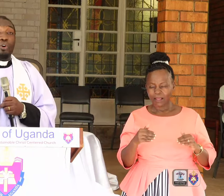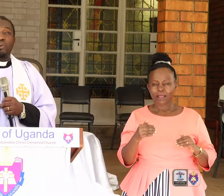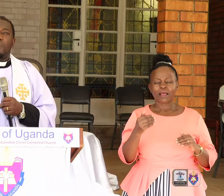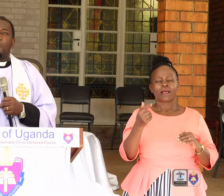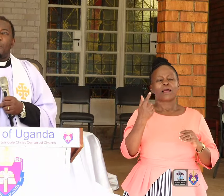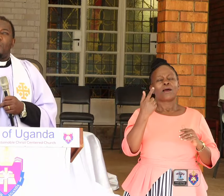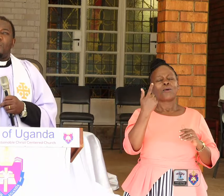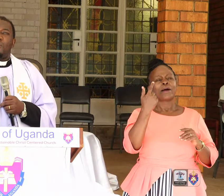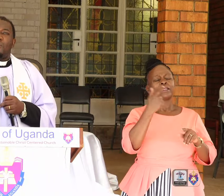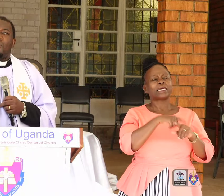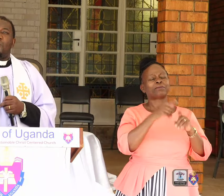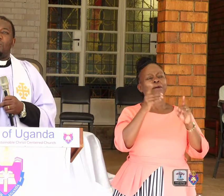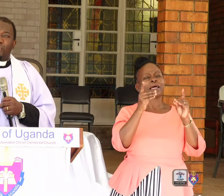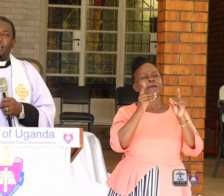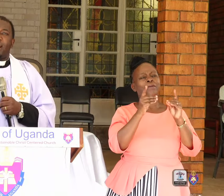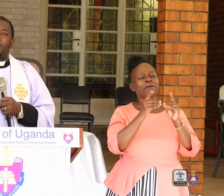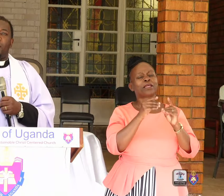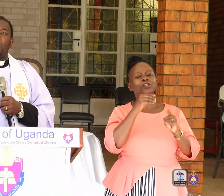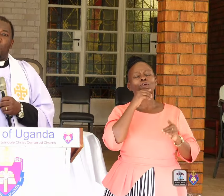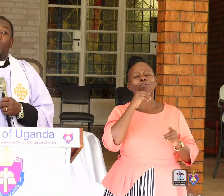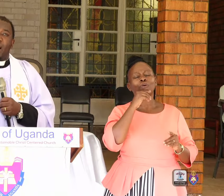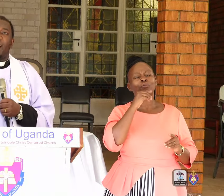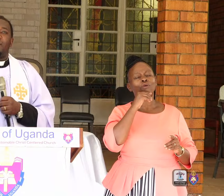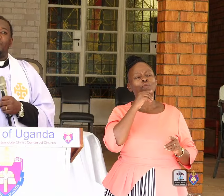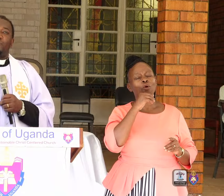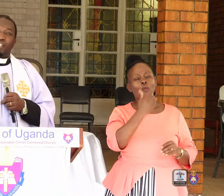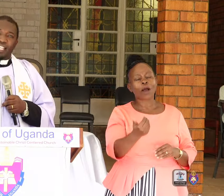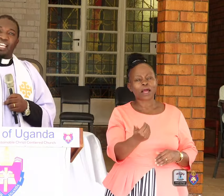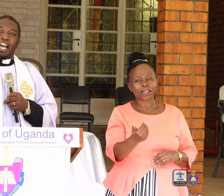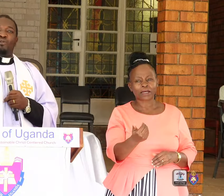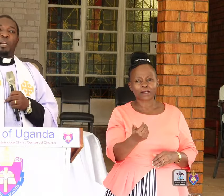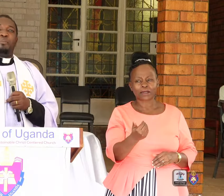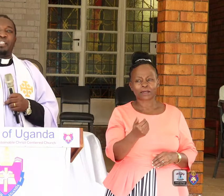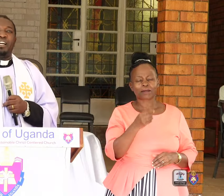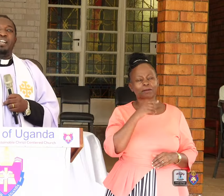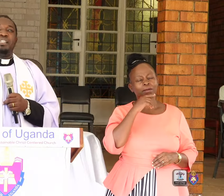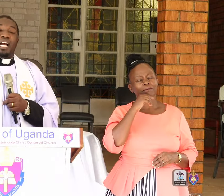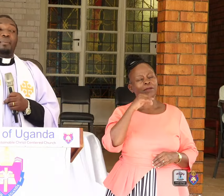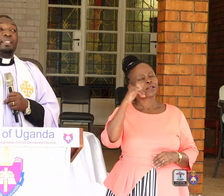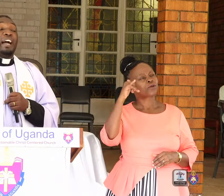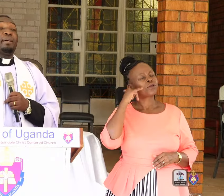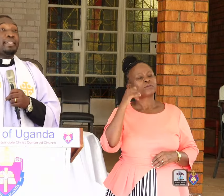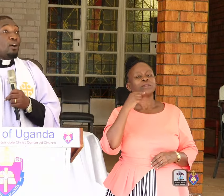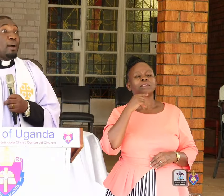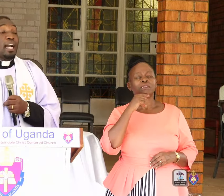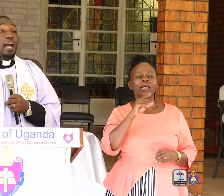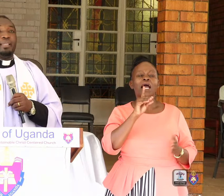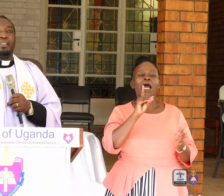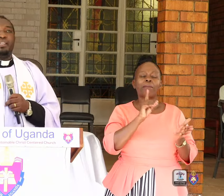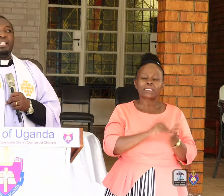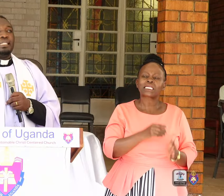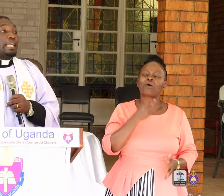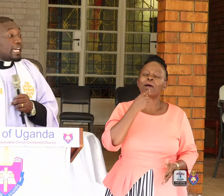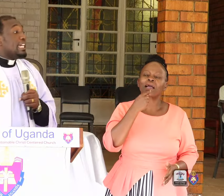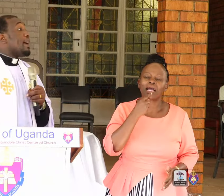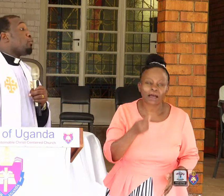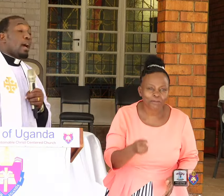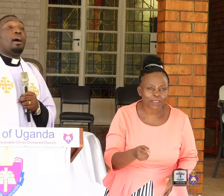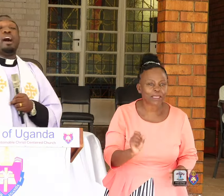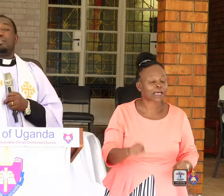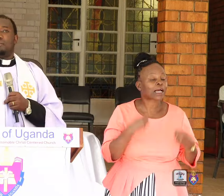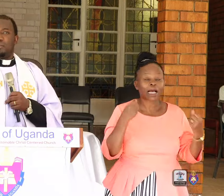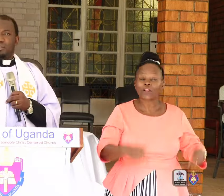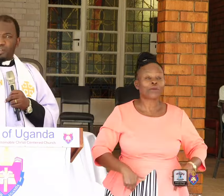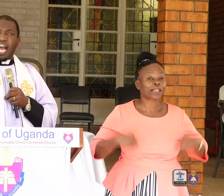nasangako omusajja omwana musajja yeyanku bira mpita nangamba nti abasawo bagambye tagenda